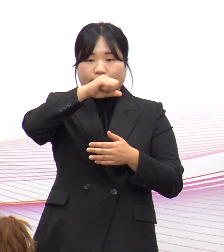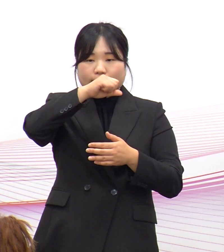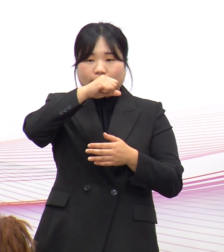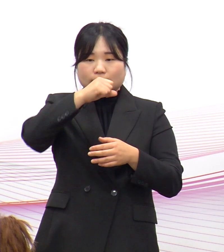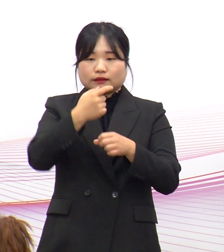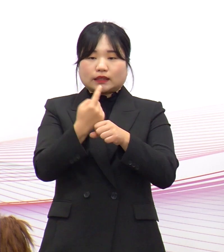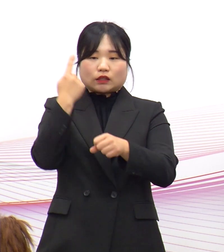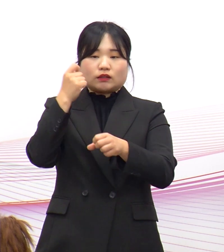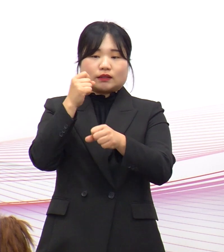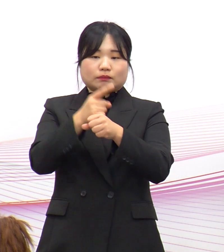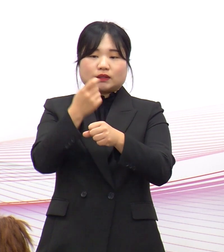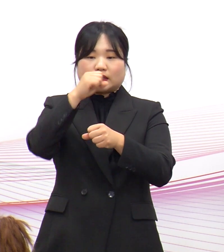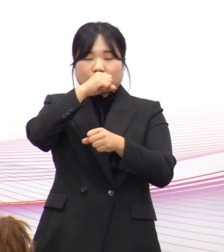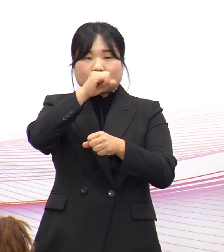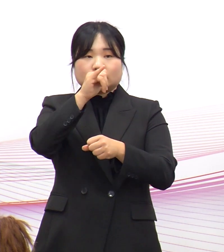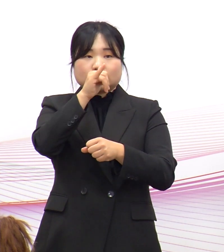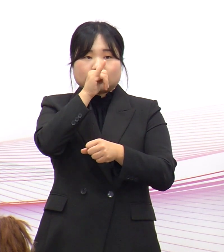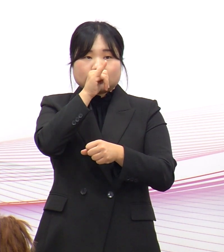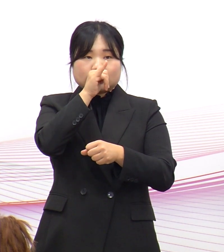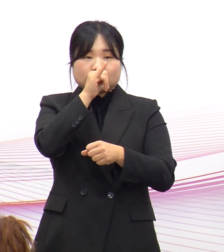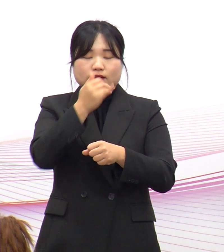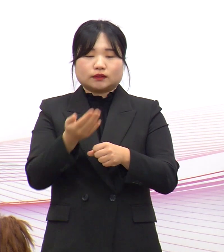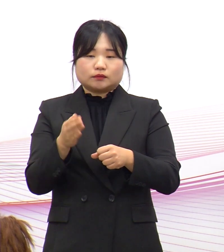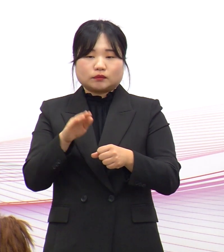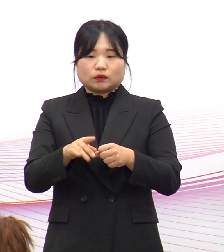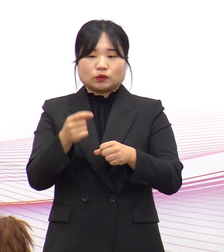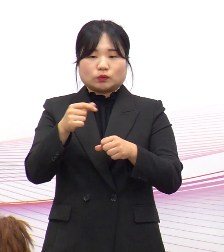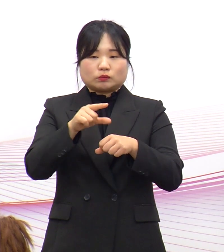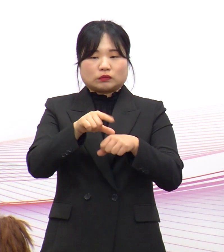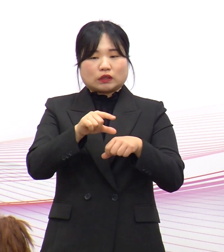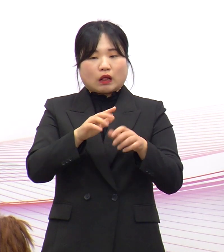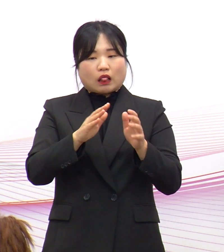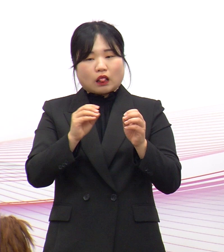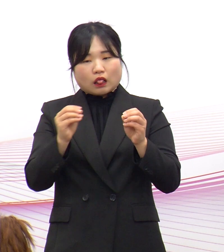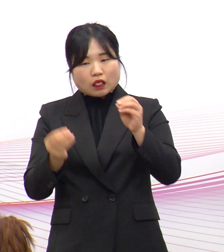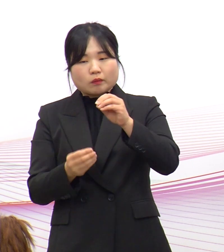예산은 지난해 예산 반영했습니다만 조금 늦어져서